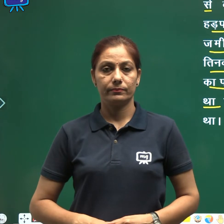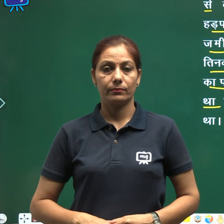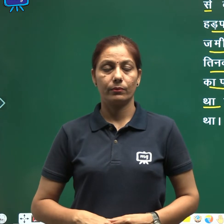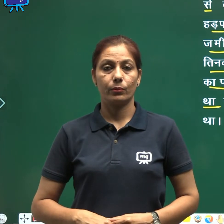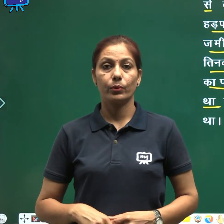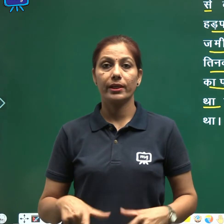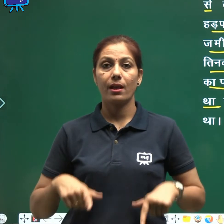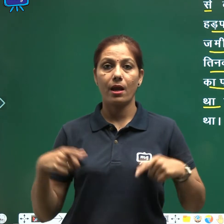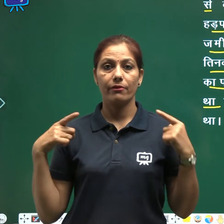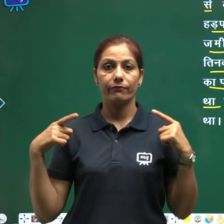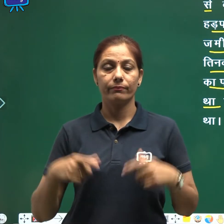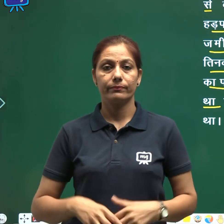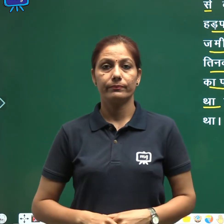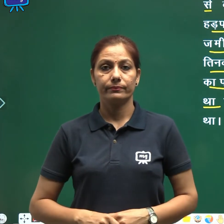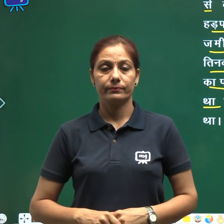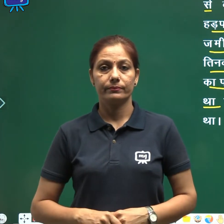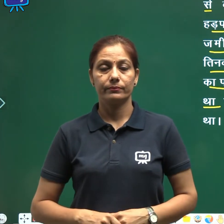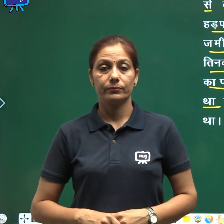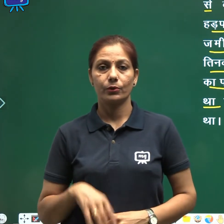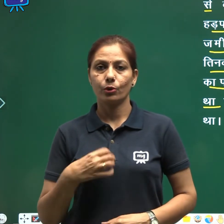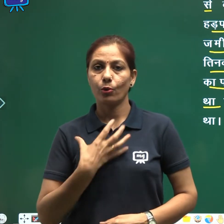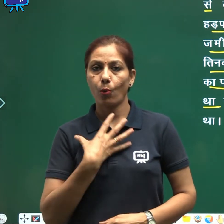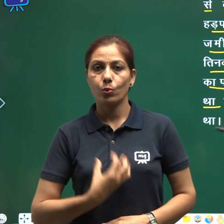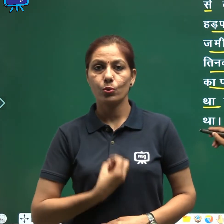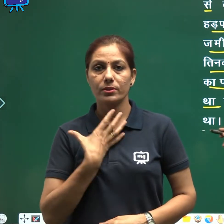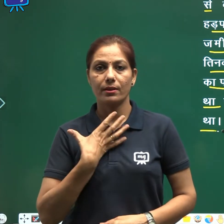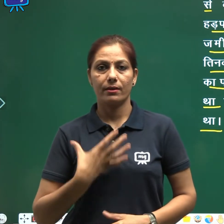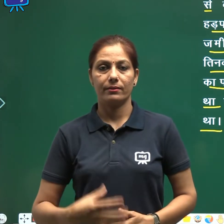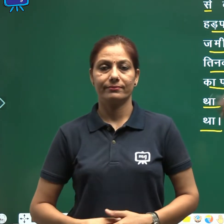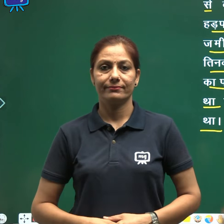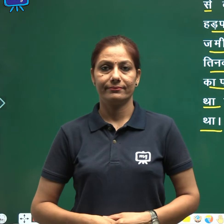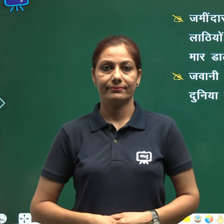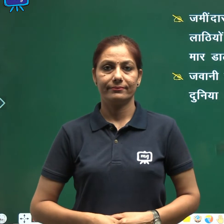उनका जीवन सुखी था।